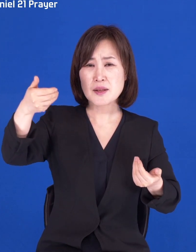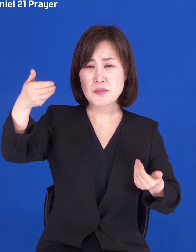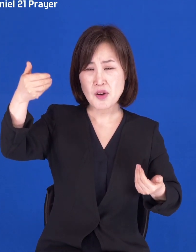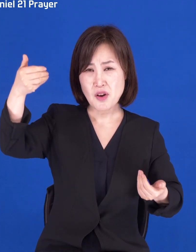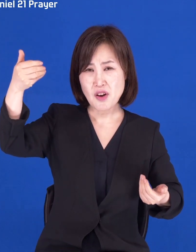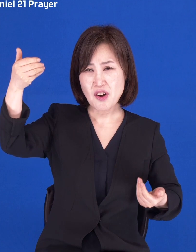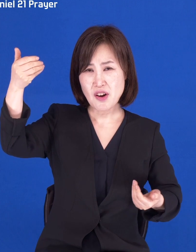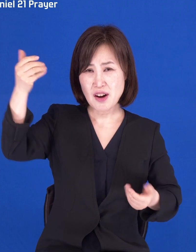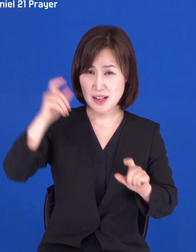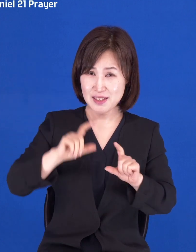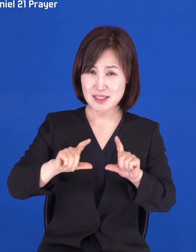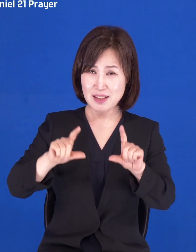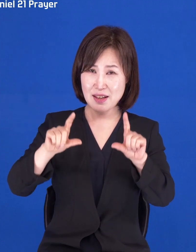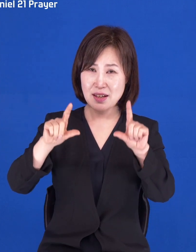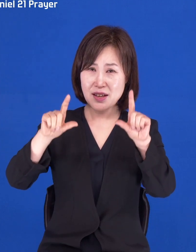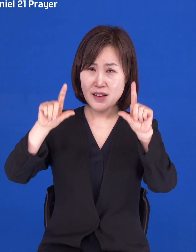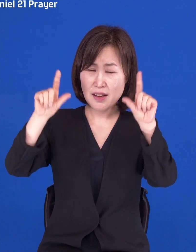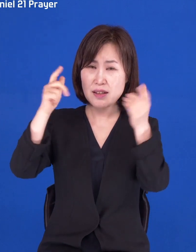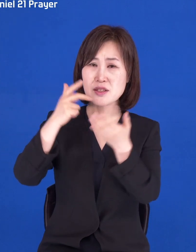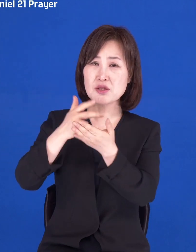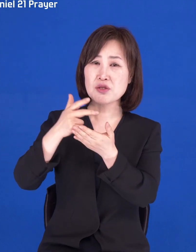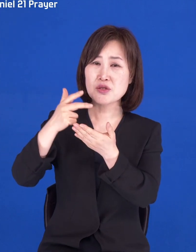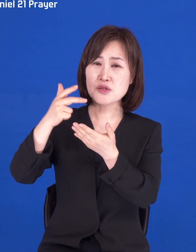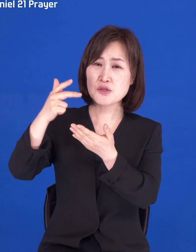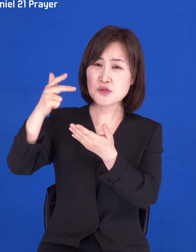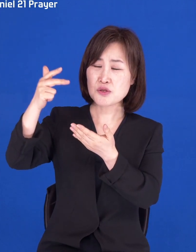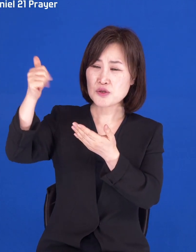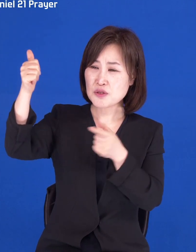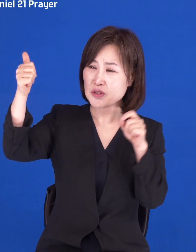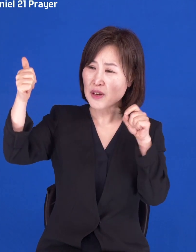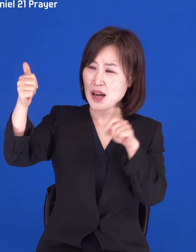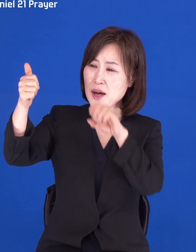이별하는 날 주 앞에